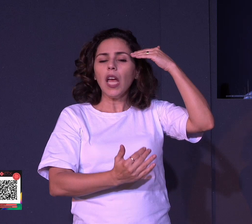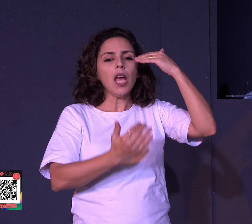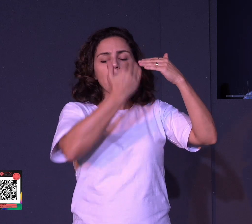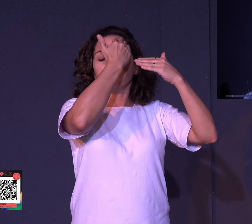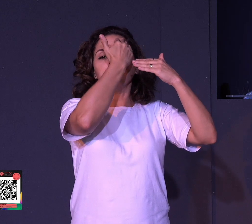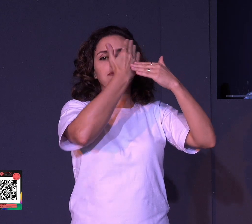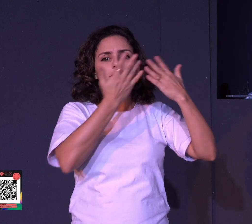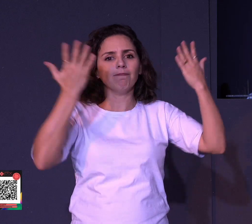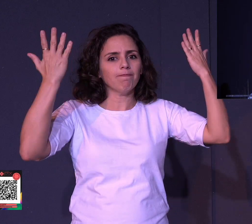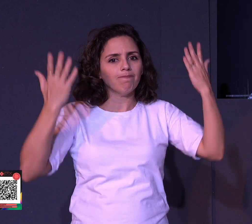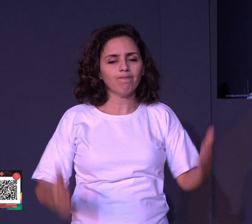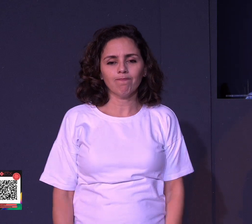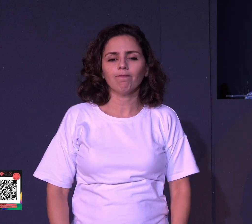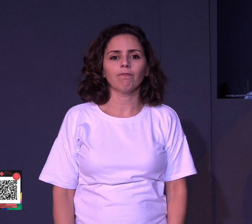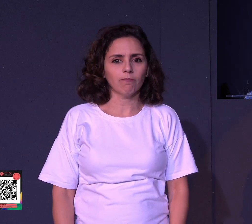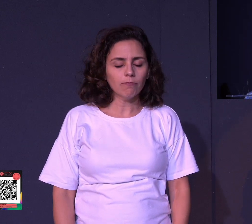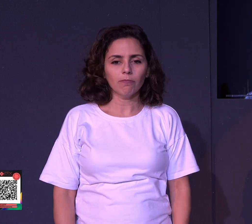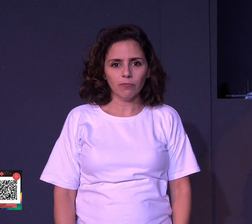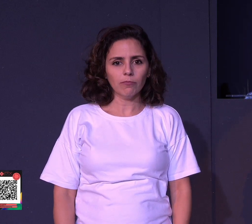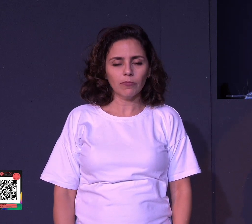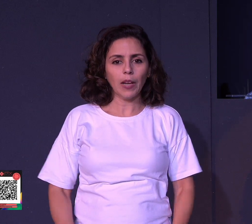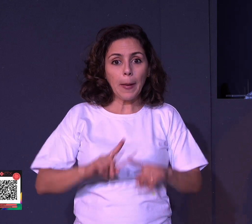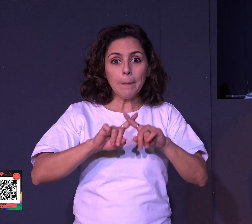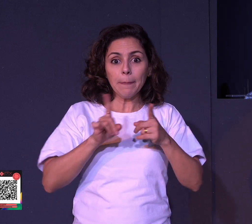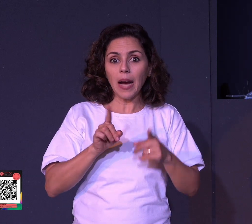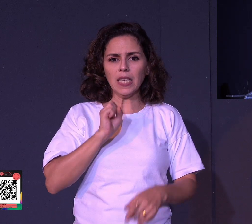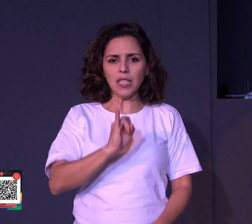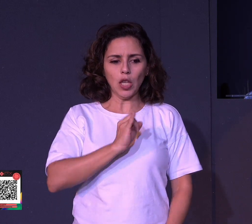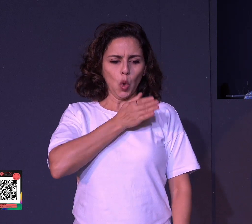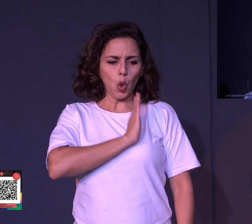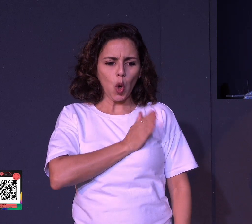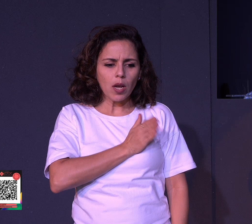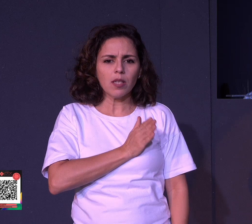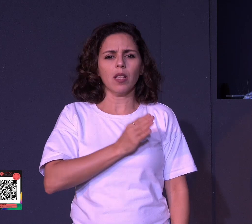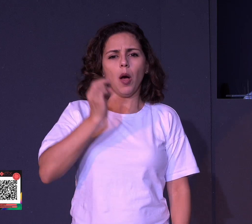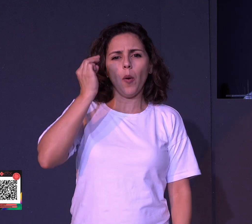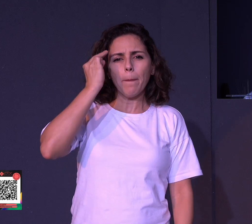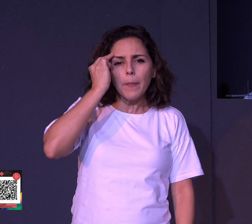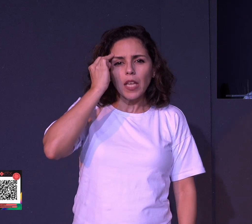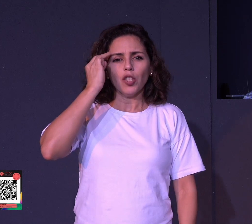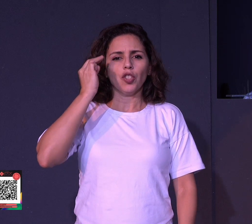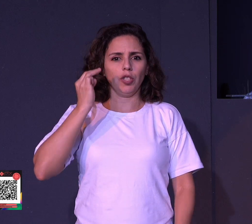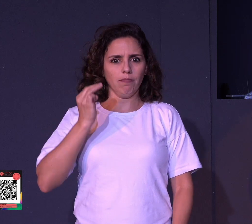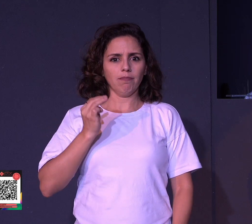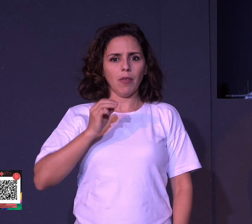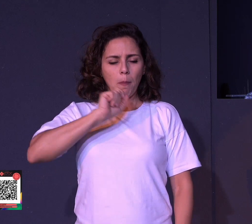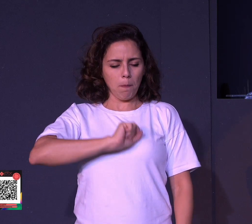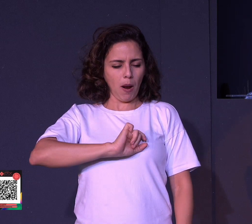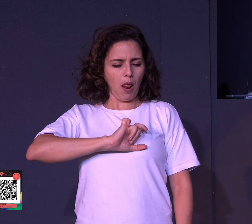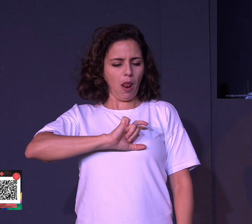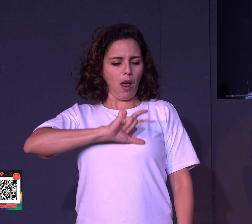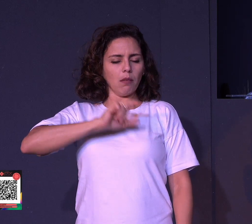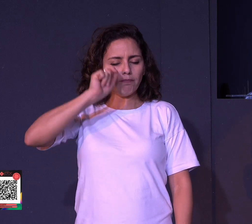e louvores. Se a nossa mente e o nosso coração estiverem cheios dessas coisas, Paulo ensina que com